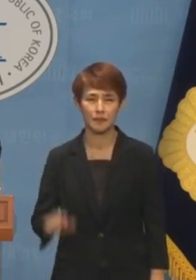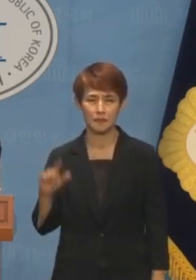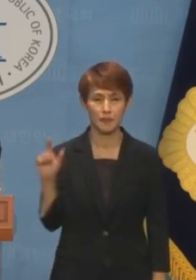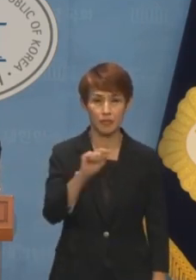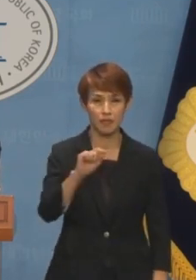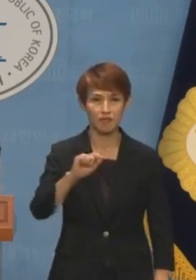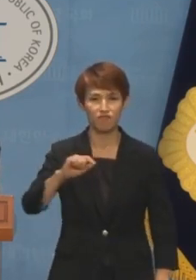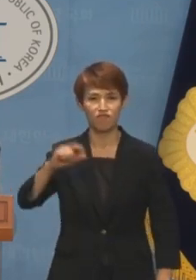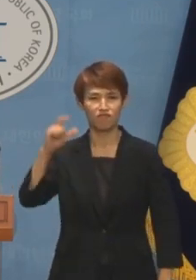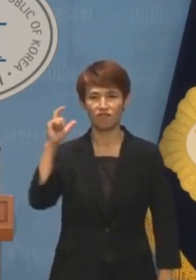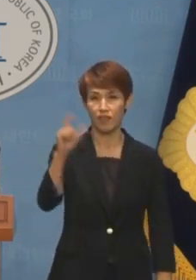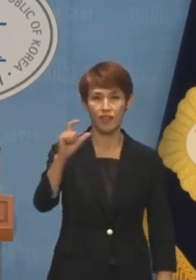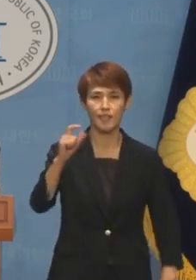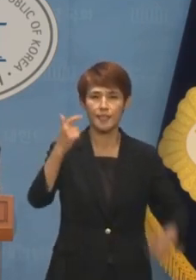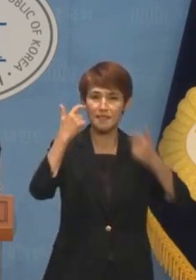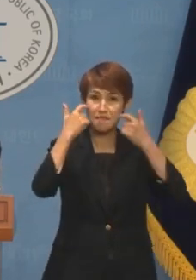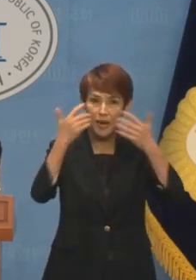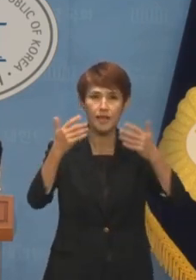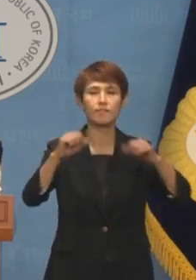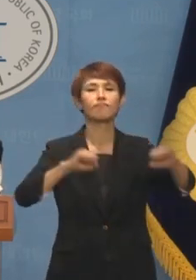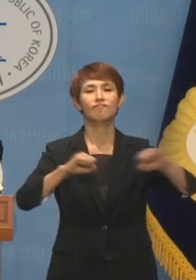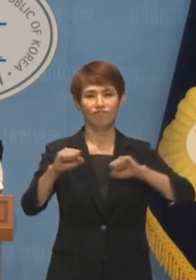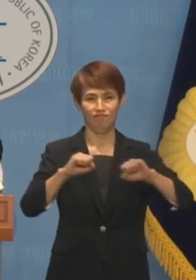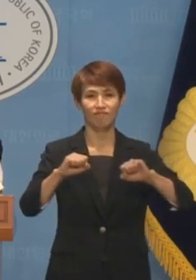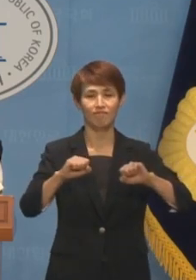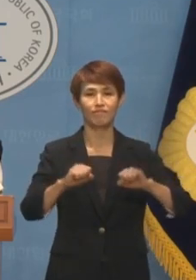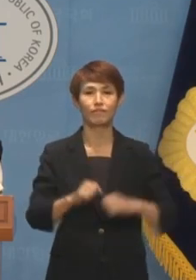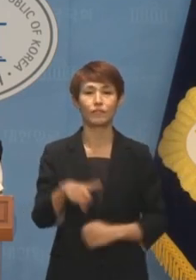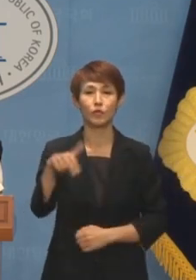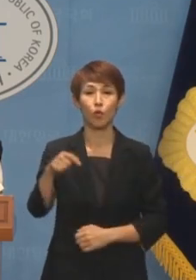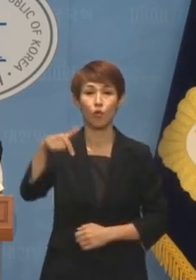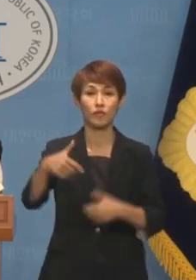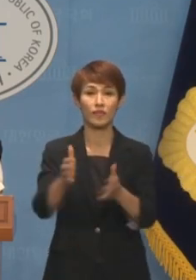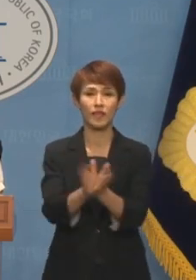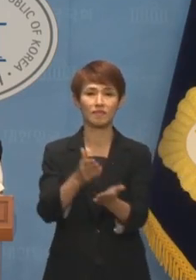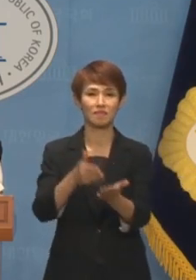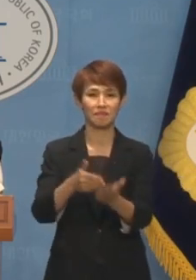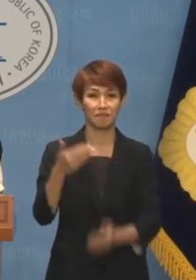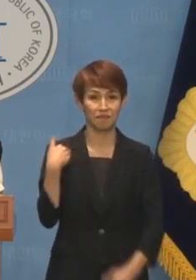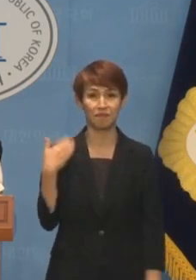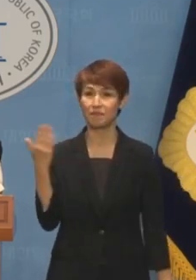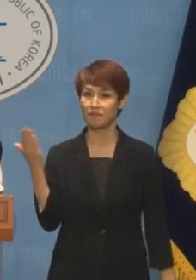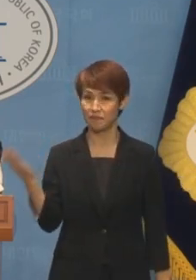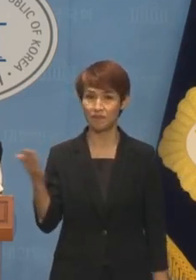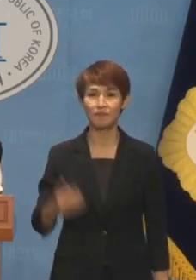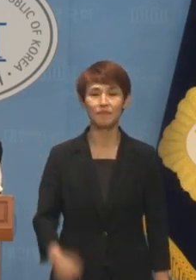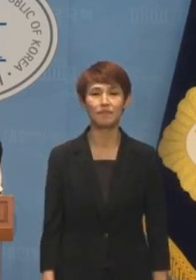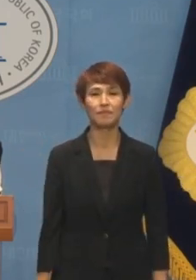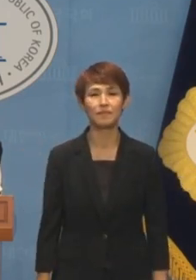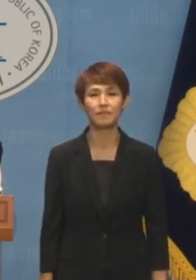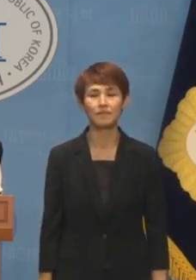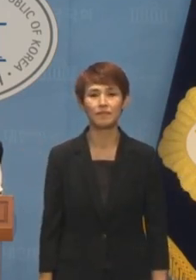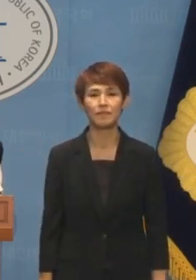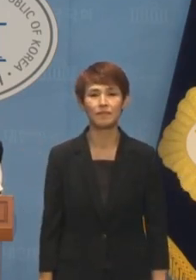더 강하게, 더 선명하게 행동하겠습니다. 조국혁신당 대변인 강미정입니다.